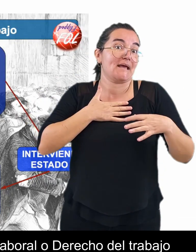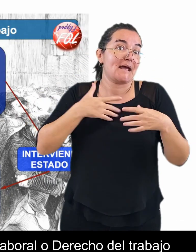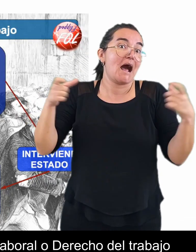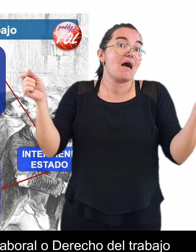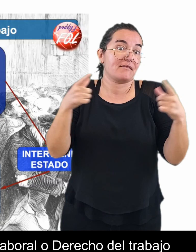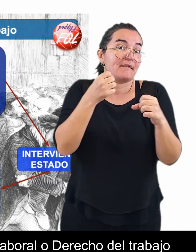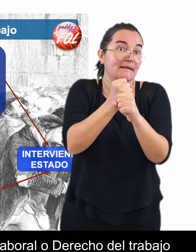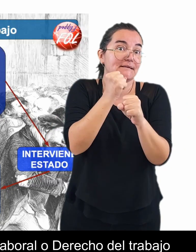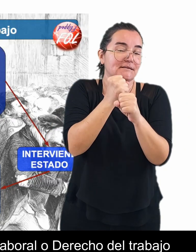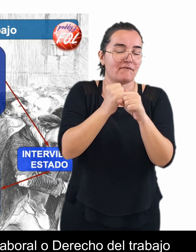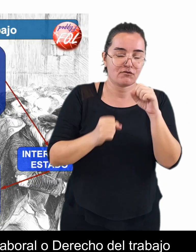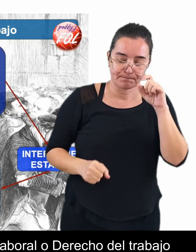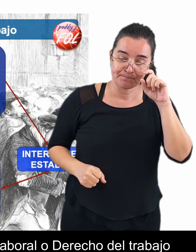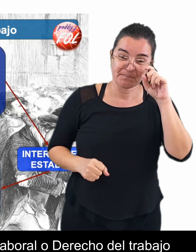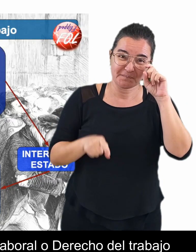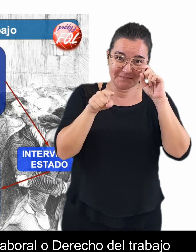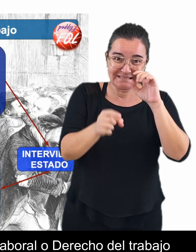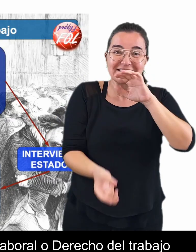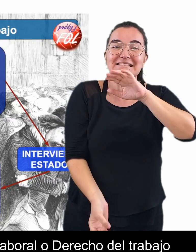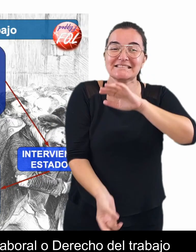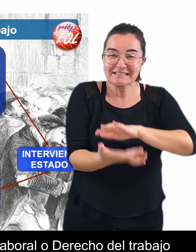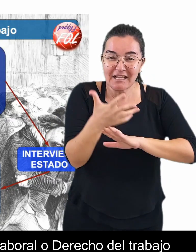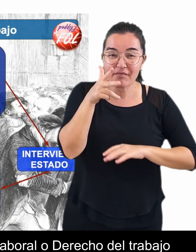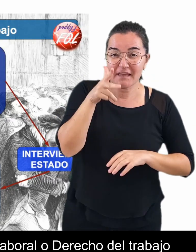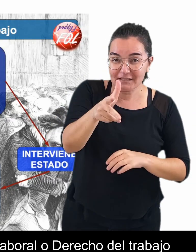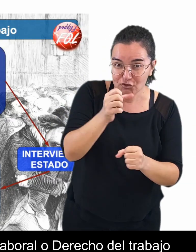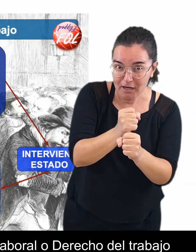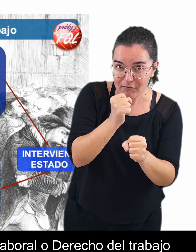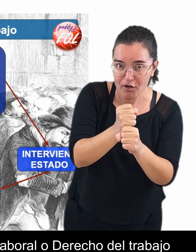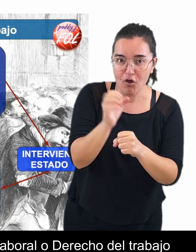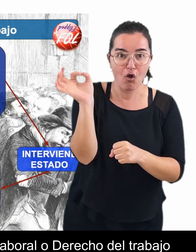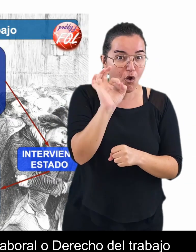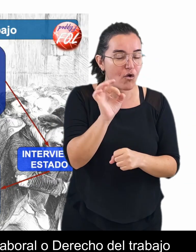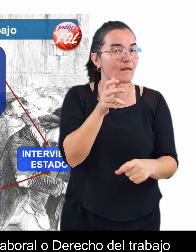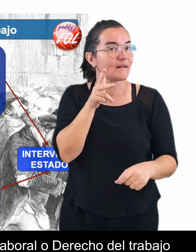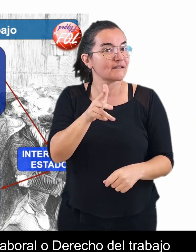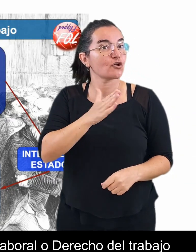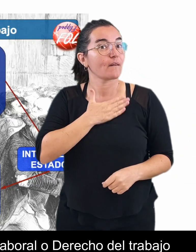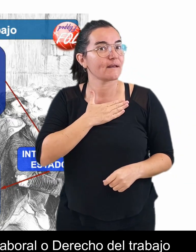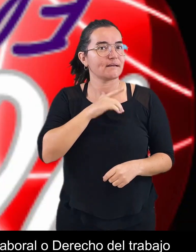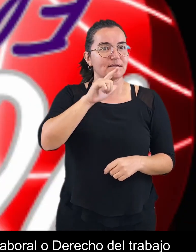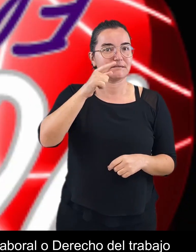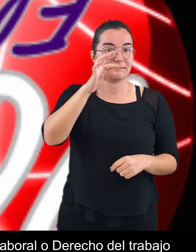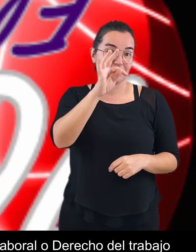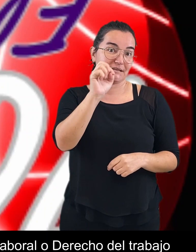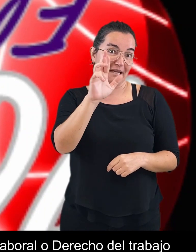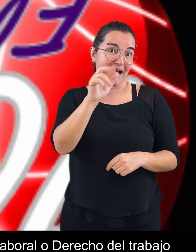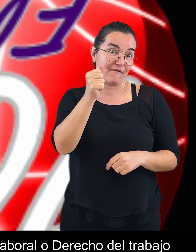apareciendo de esta forma lo que denominamos derecho laboral o derecho del trabajo.